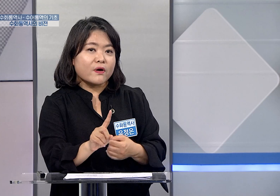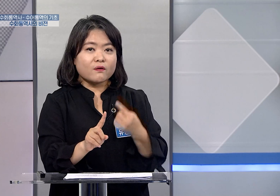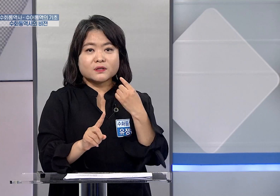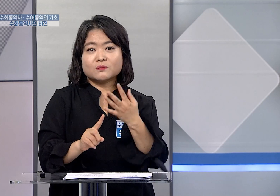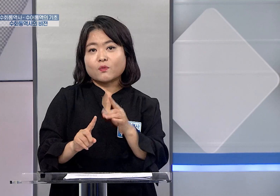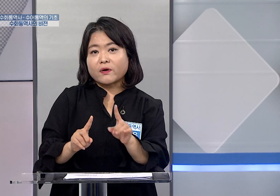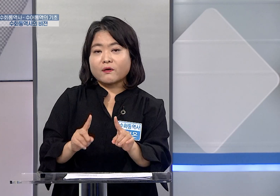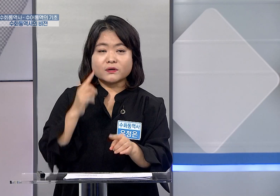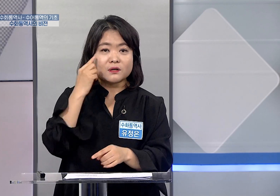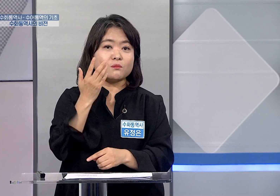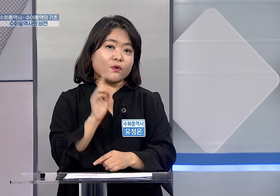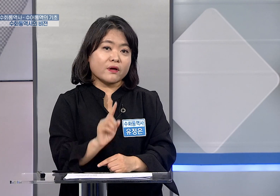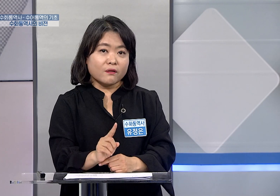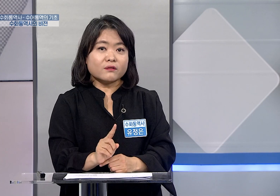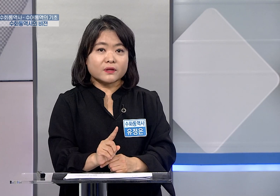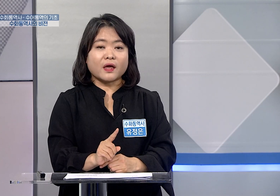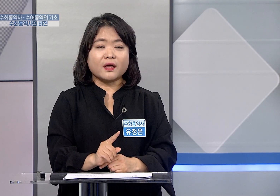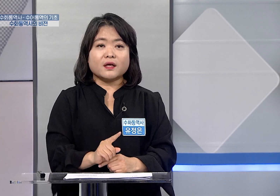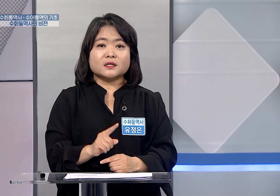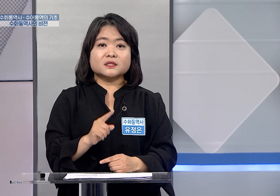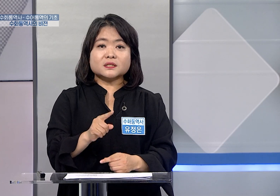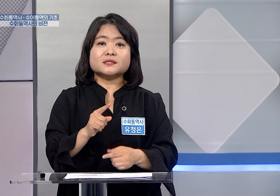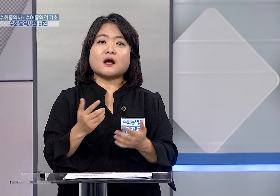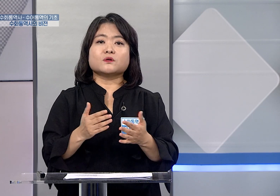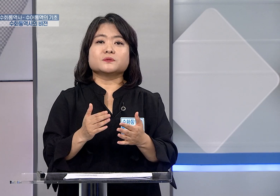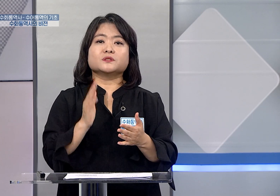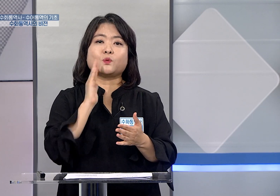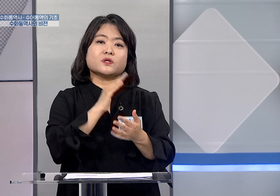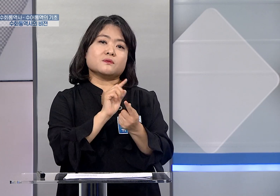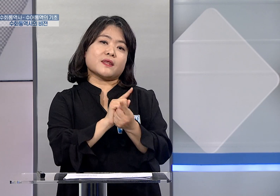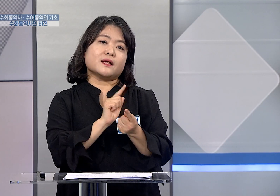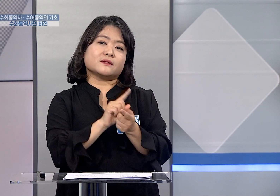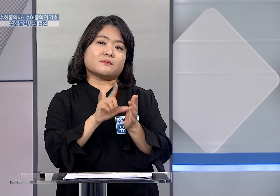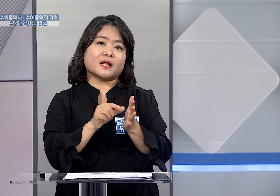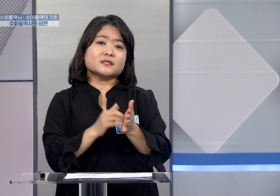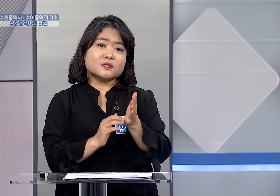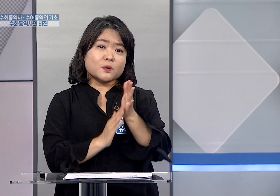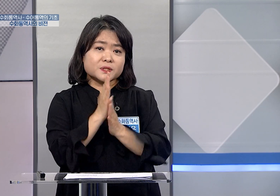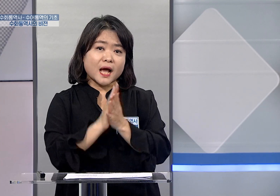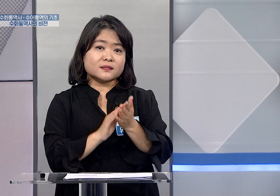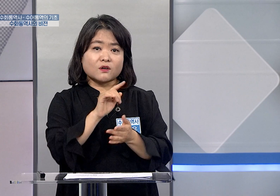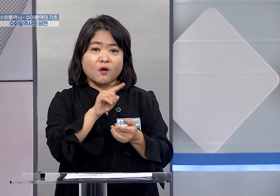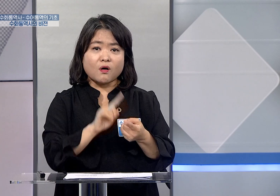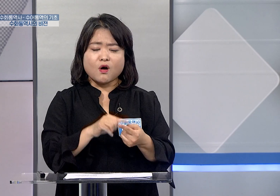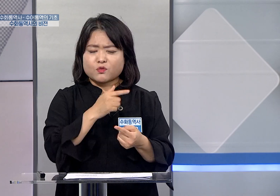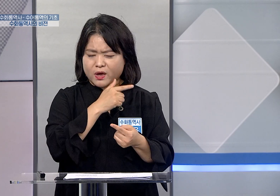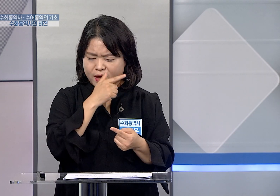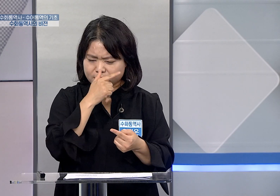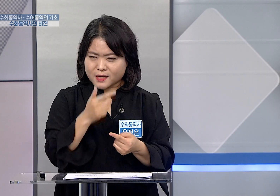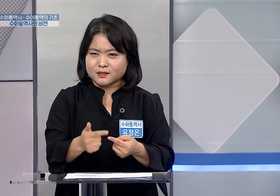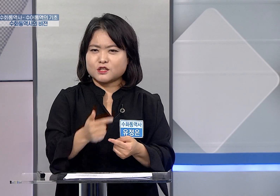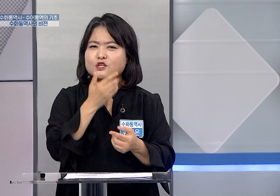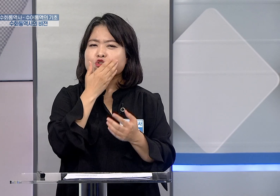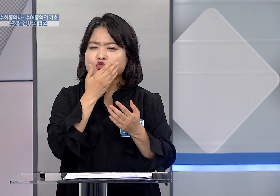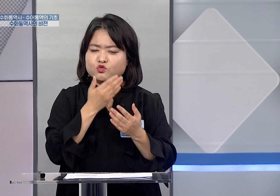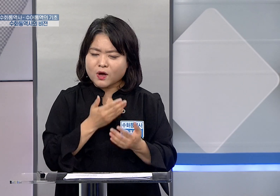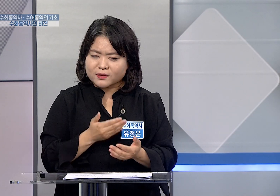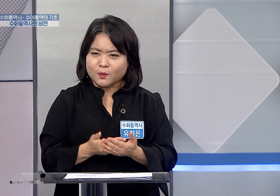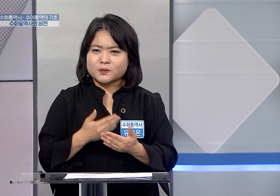뭐예요? 이건 뭐예요? 이건 뭐예요? 네. 그 작업을 농인을 만날 때마다 끊임없이 하는 거 굉장히 중요하다고